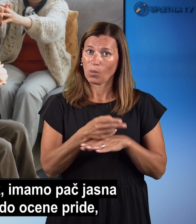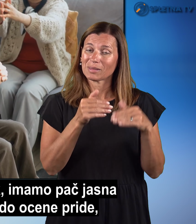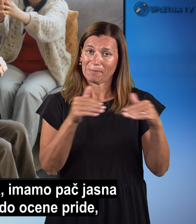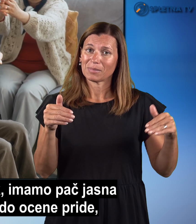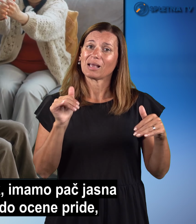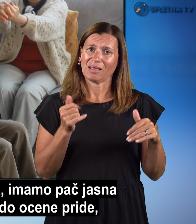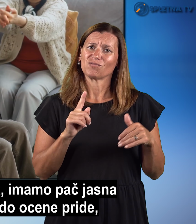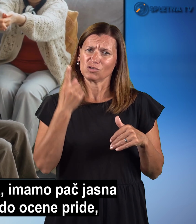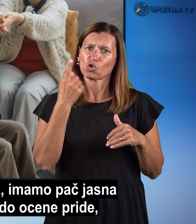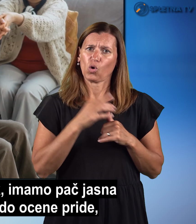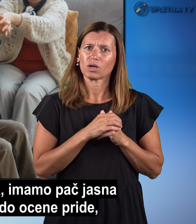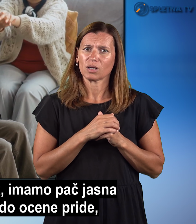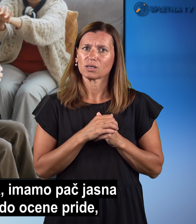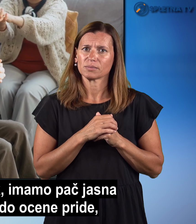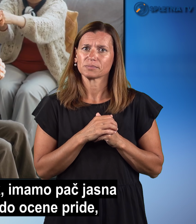je visok.